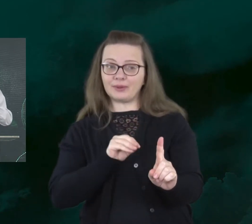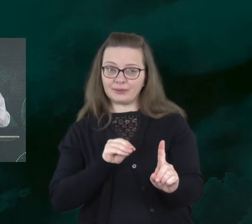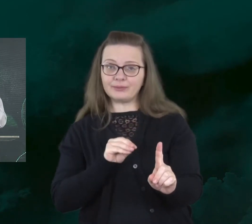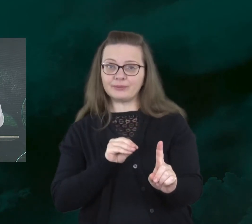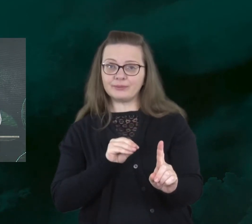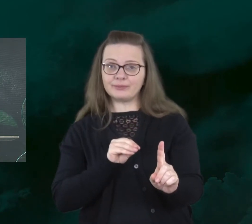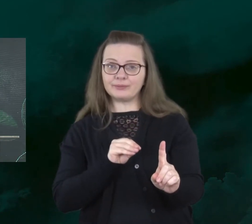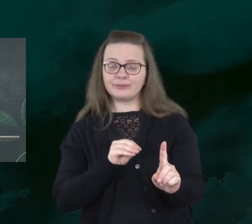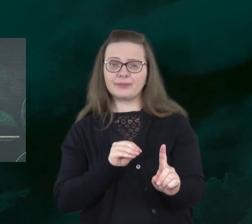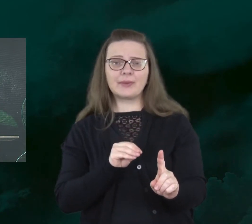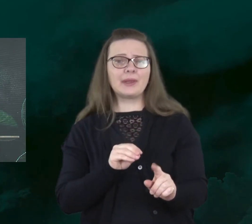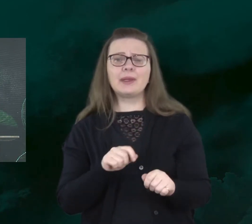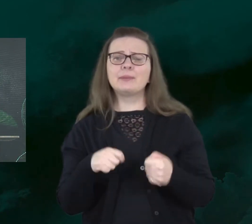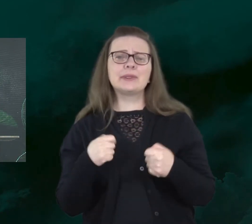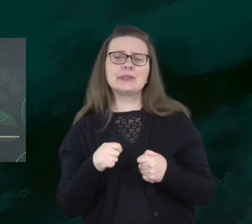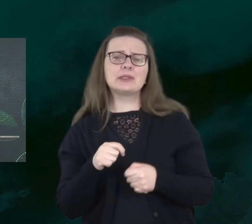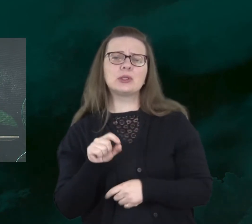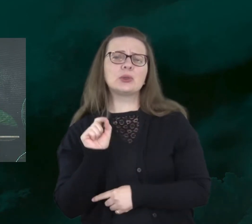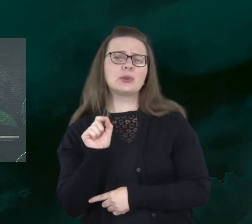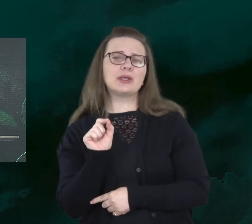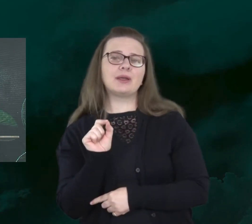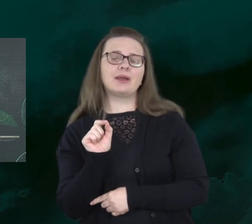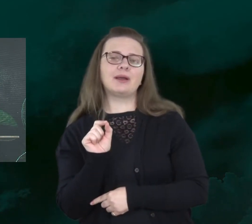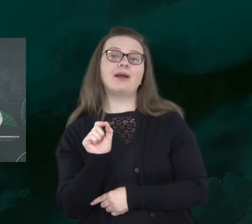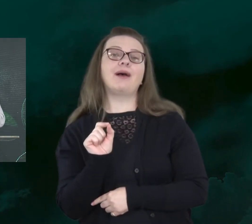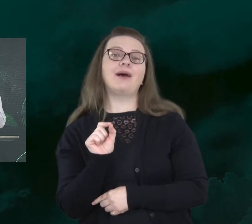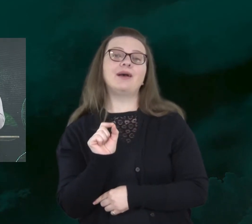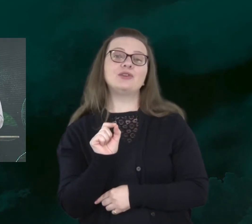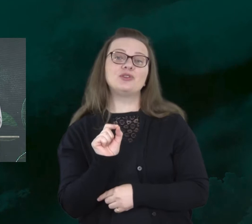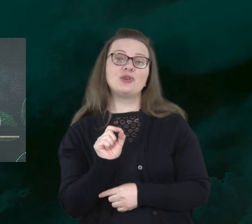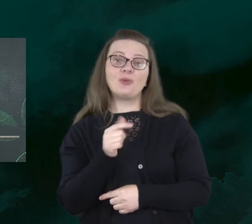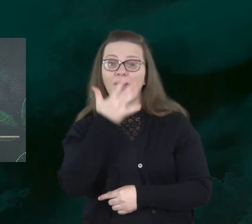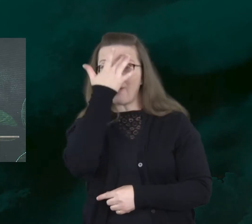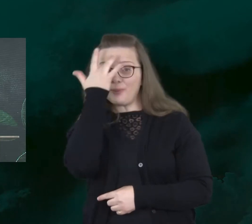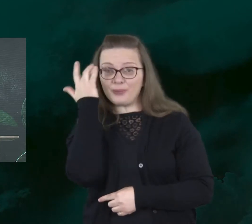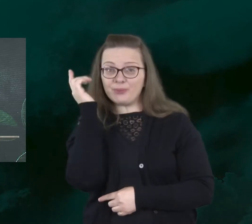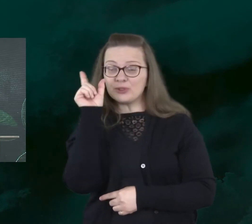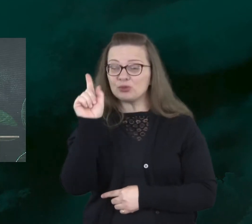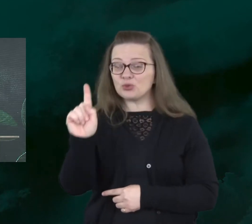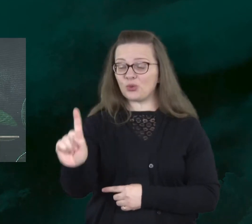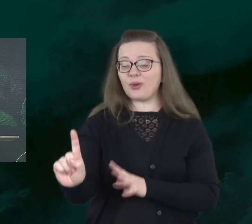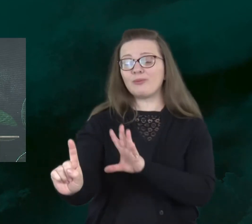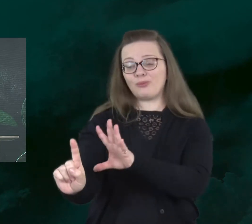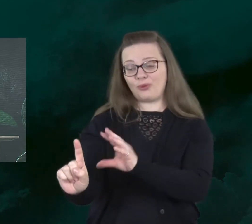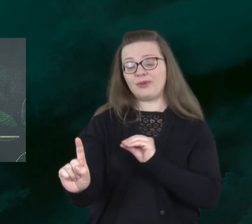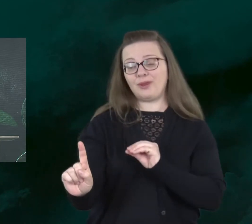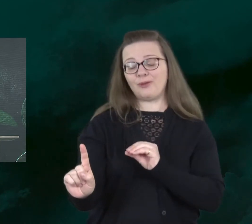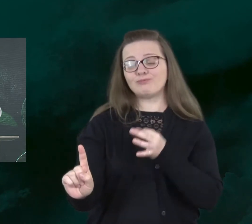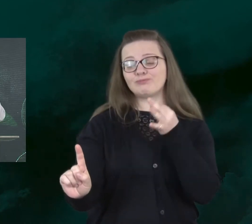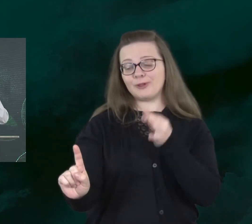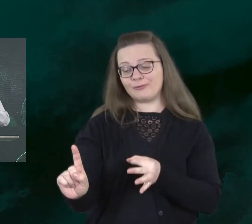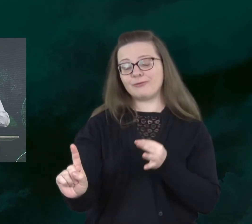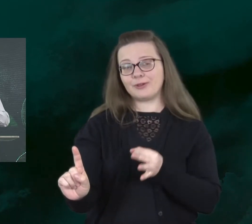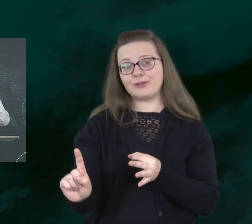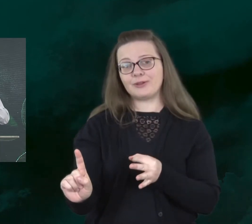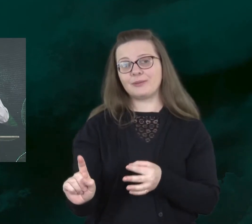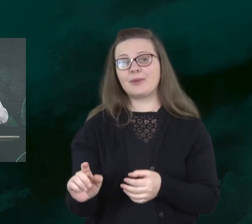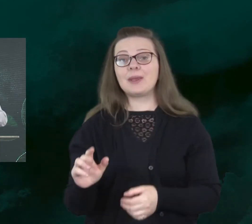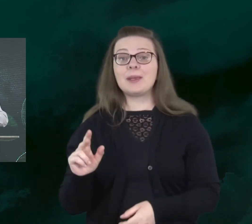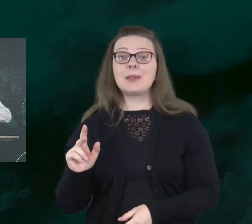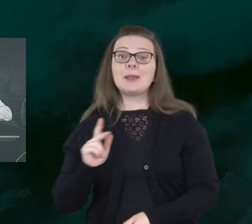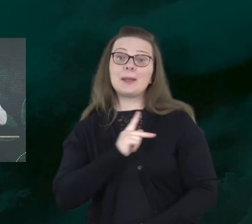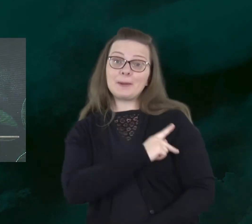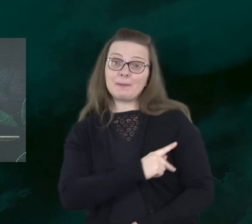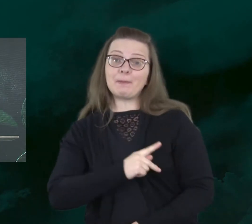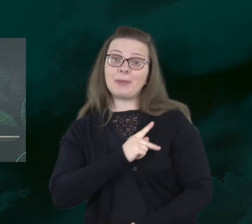você precisa de modelos. E Paulo, em 1 Tessalonicenses, também disse que os tessalonicenses